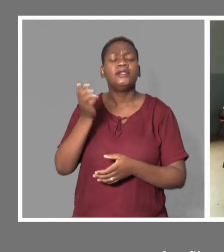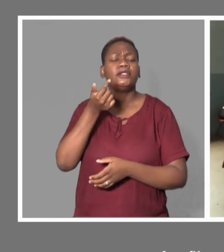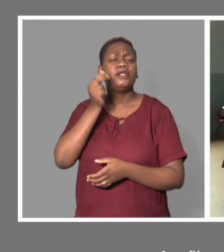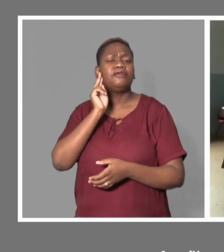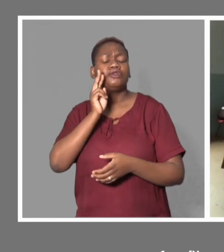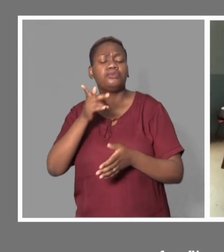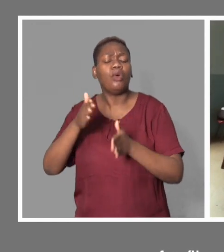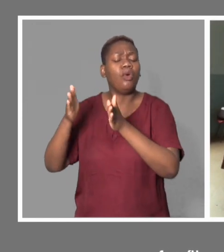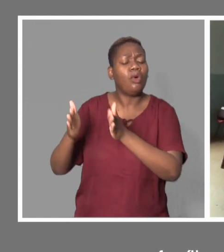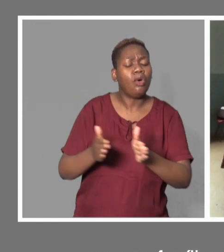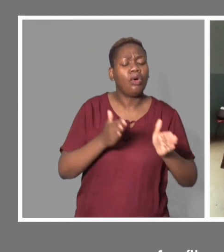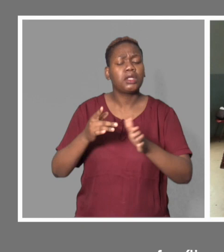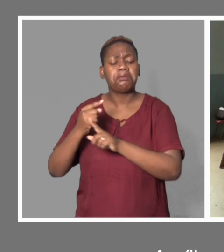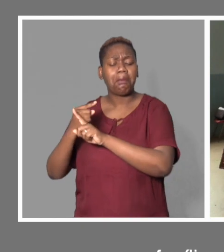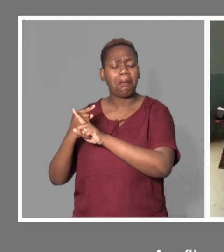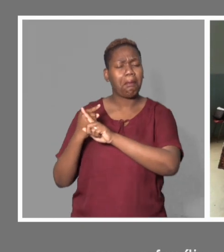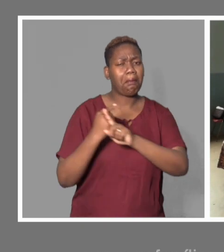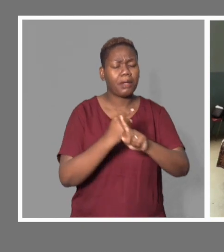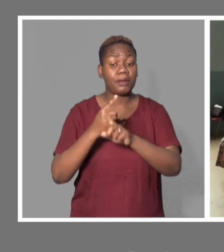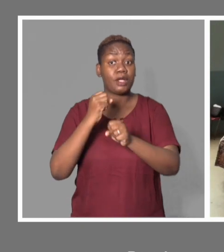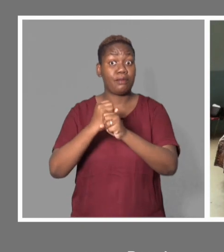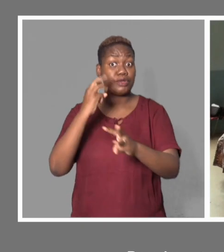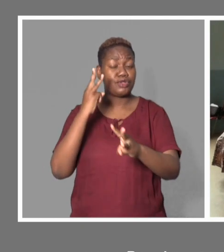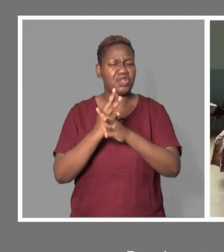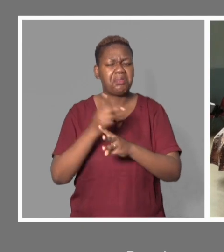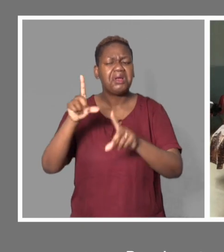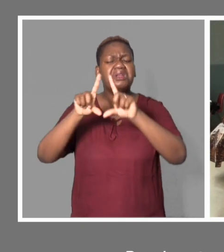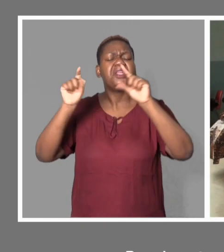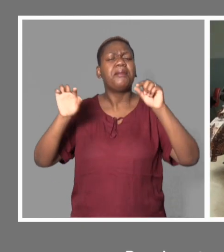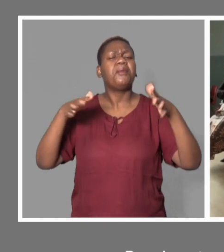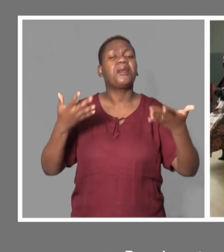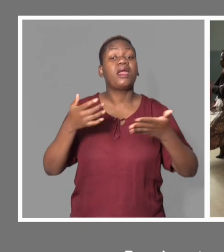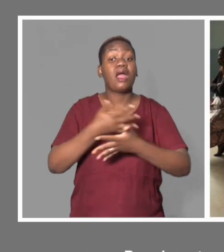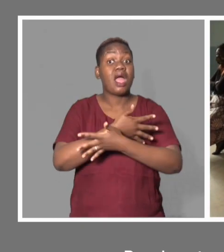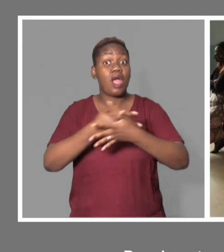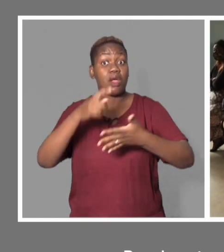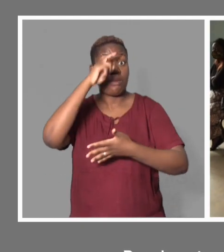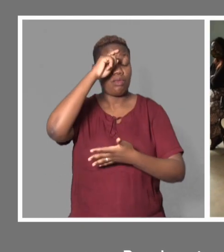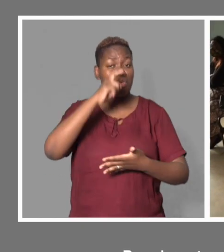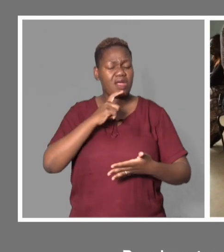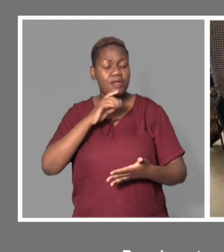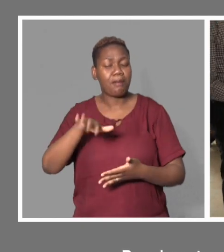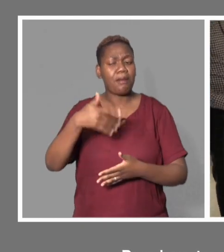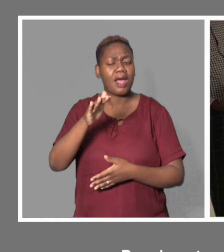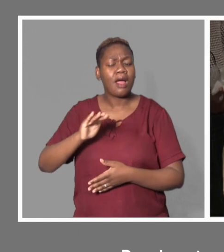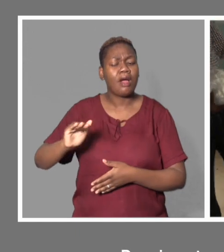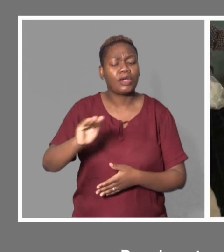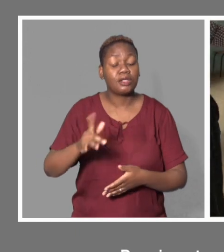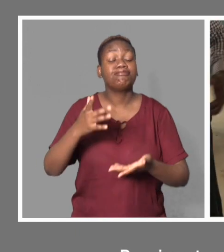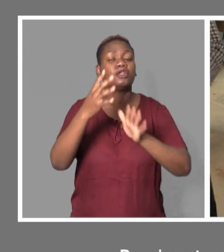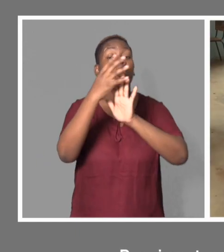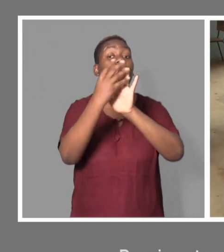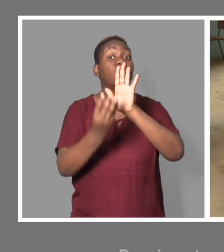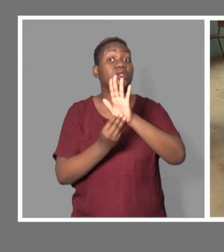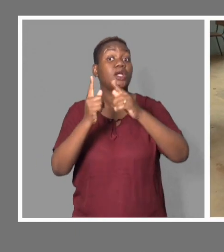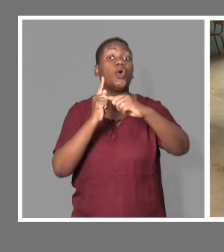nos órgãos de comunicação social. Para inverter o cenário, a TV Surdo organizou um workshop de auscultação sobre a linguagem